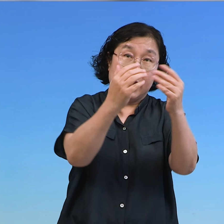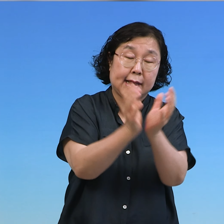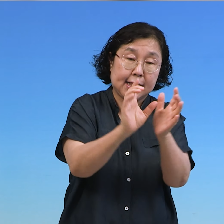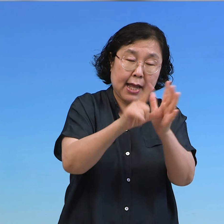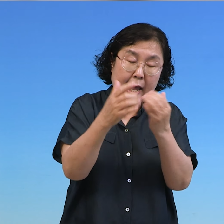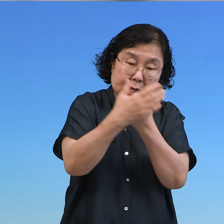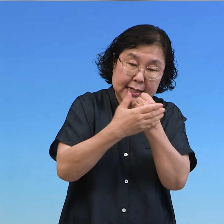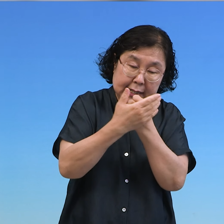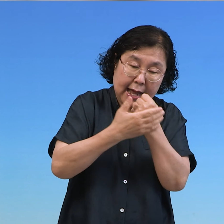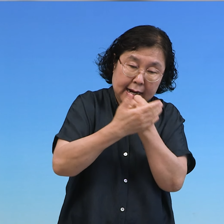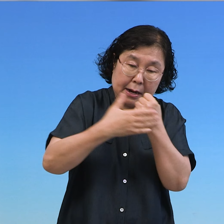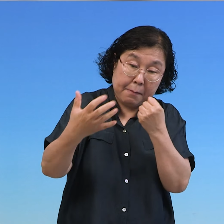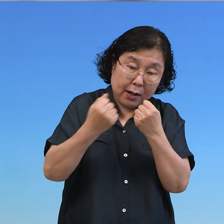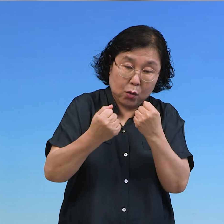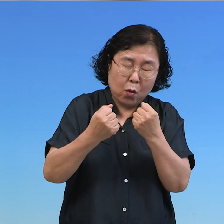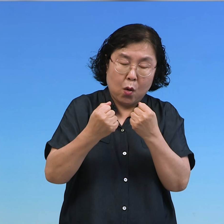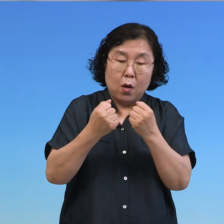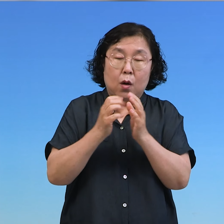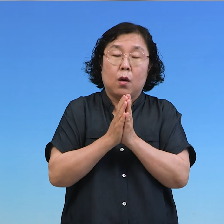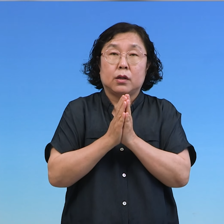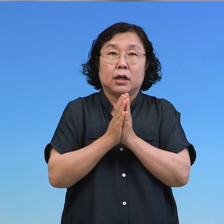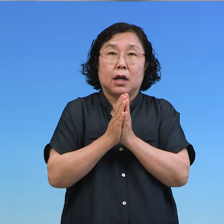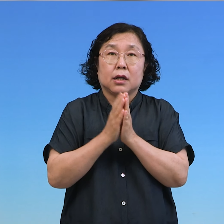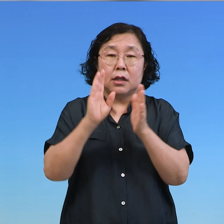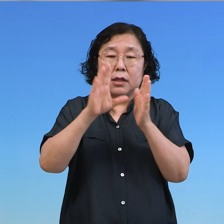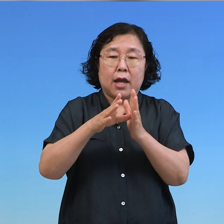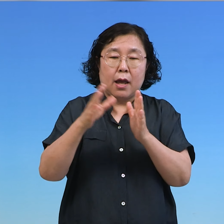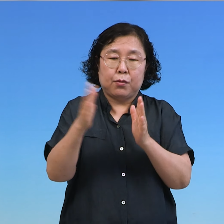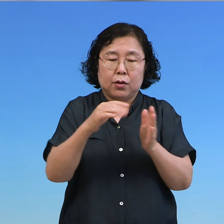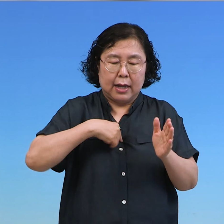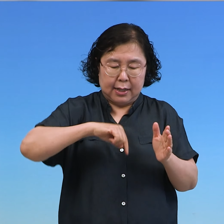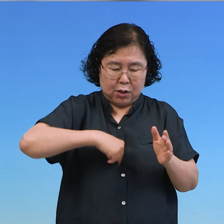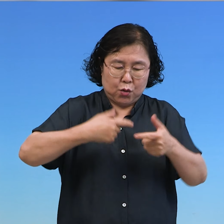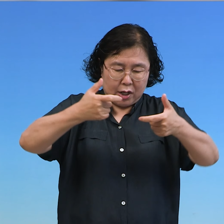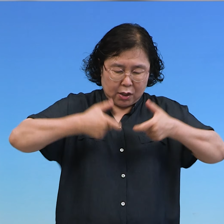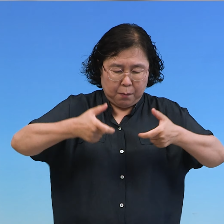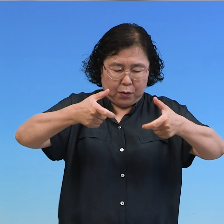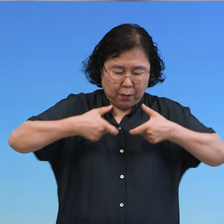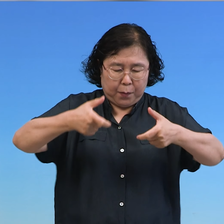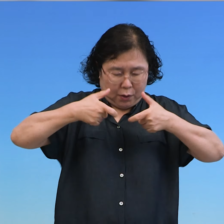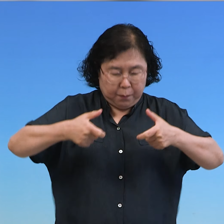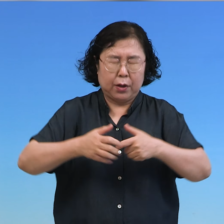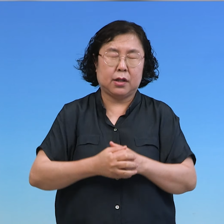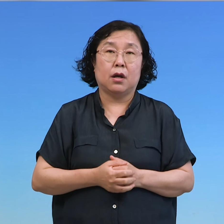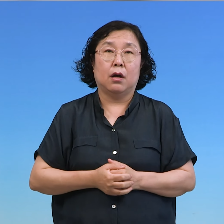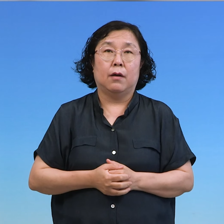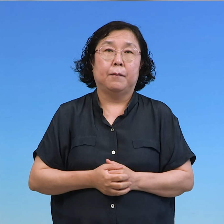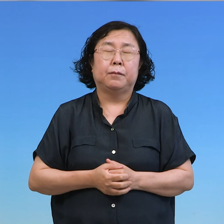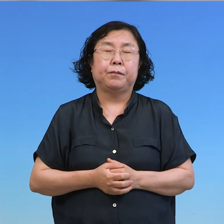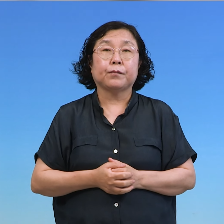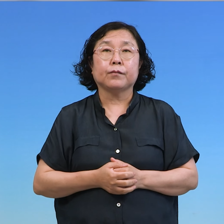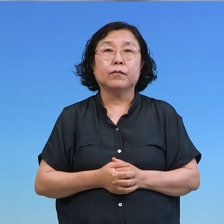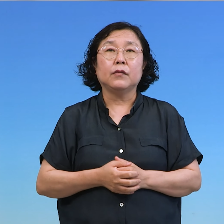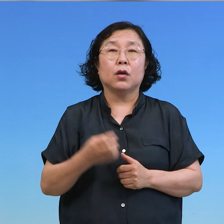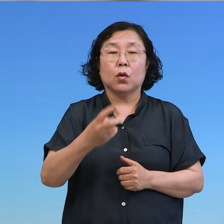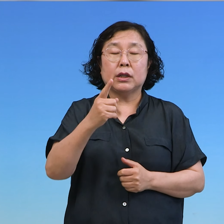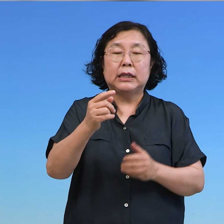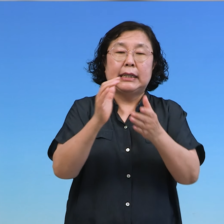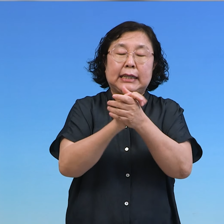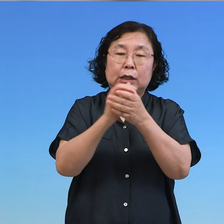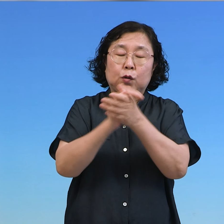그리고는 이제 그때부터 선포하기 시작한 거죠 그 막 스포츠카 몰고 다니는 그 친구 만나면 이제